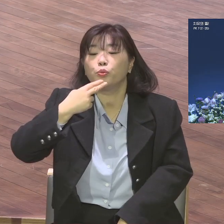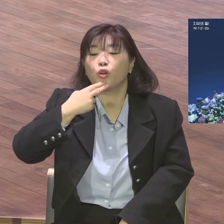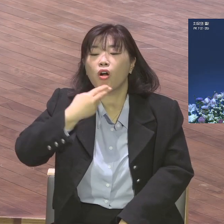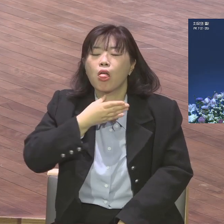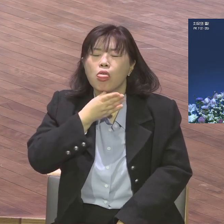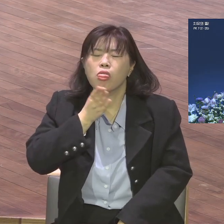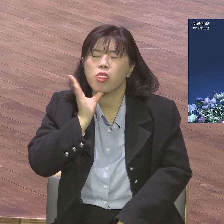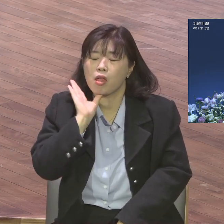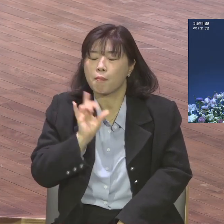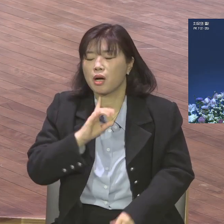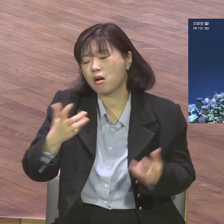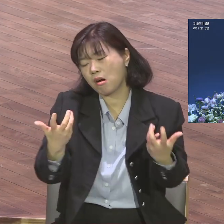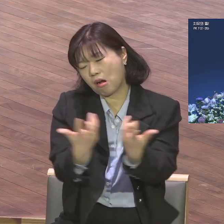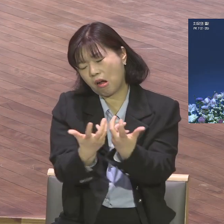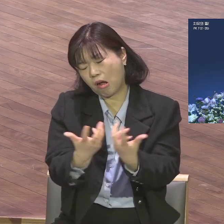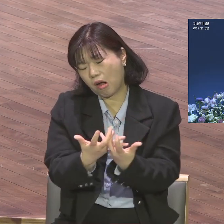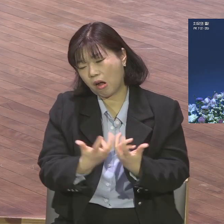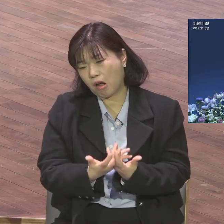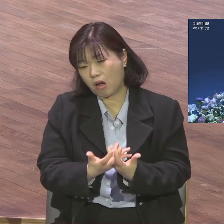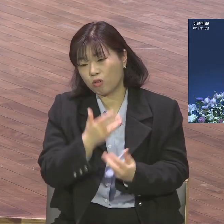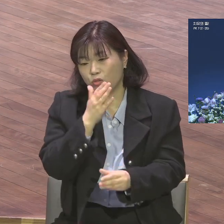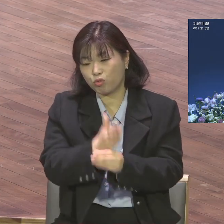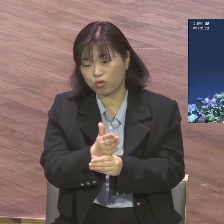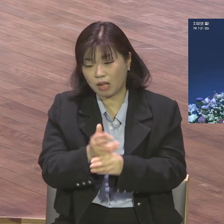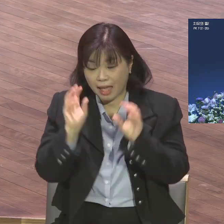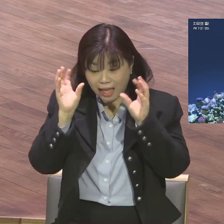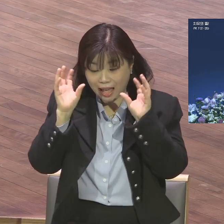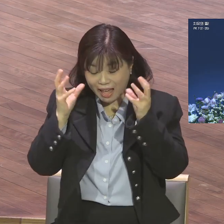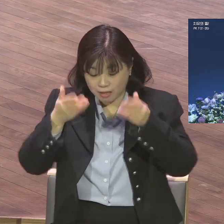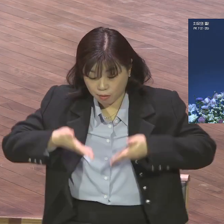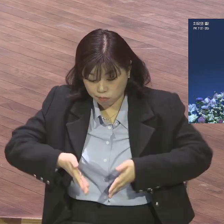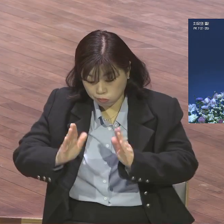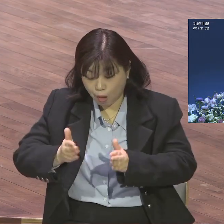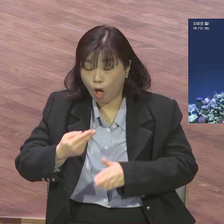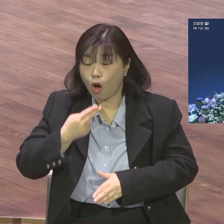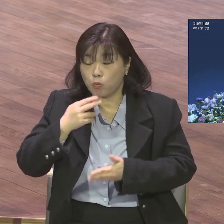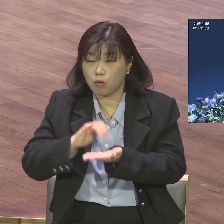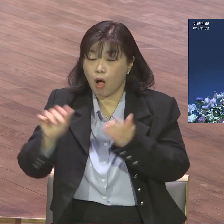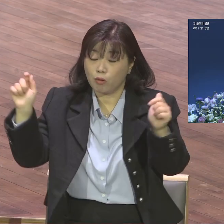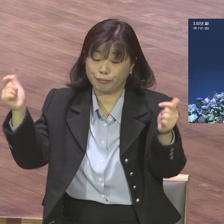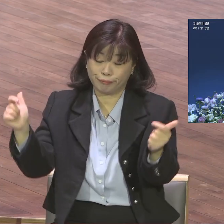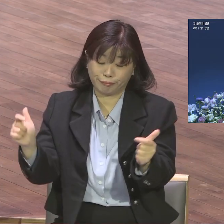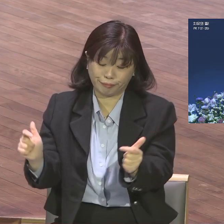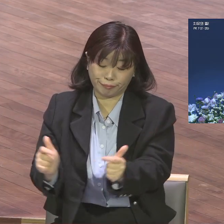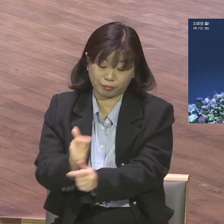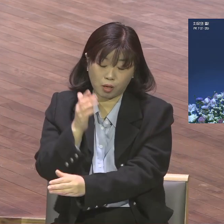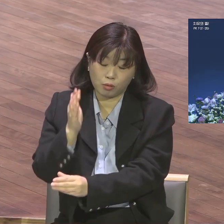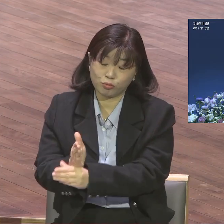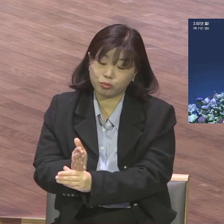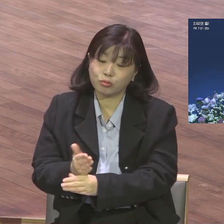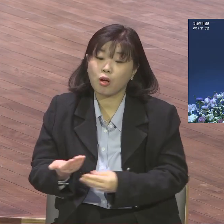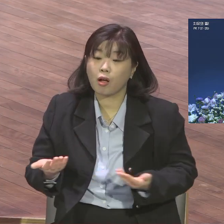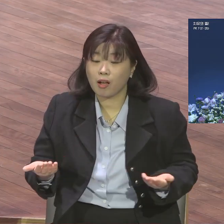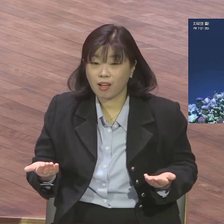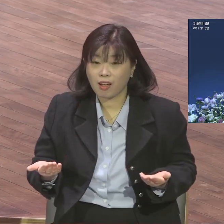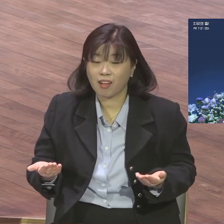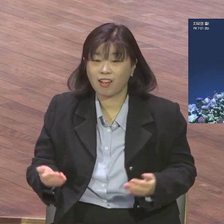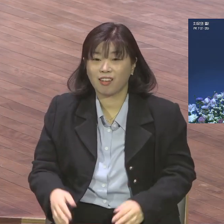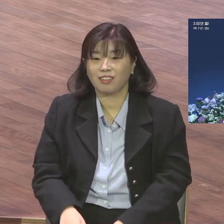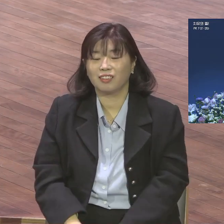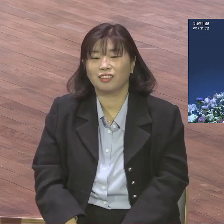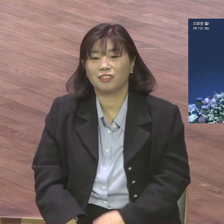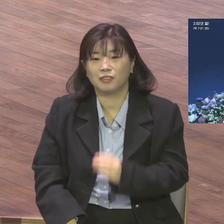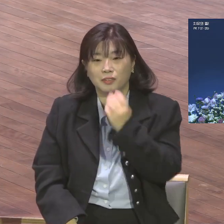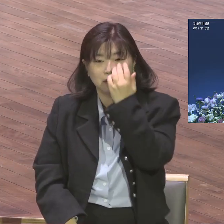그러니까 이방인들이 그러나 올 수밖에 없어요. 계속 올 수밖에 없어. 아이를 안 낳으니까 계속 일을 해야 되기 때문에 사람을 써야 되기 때문에